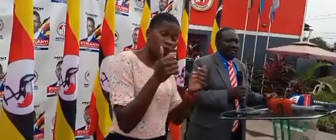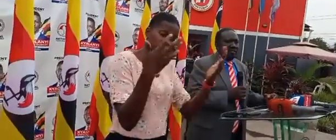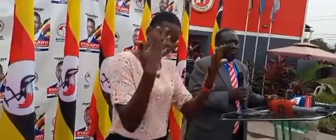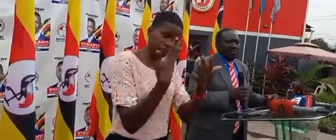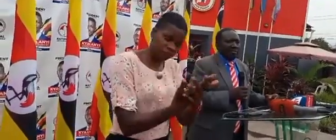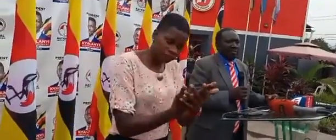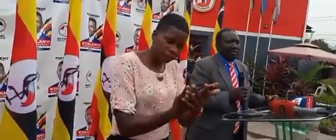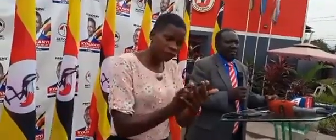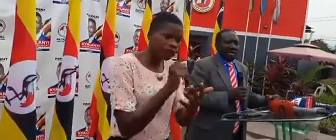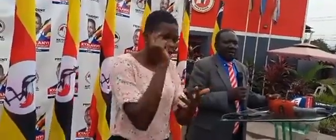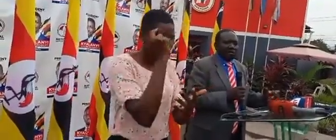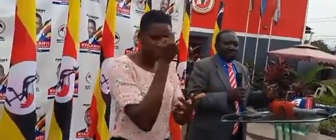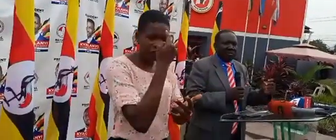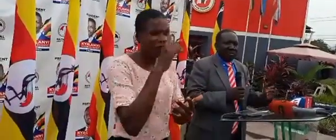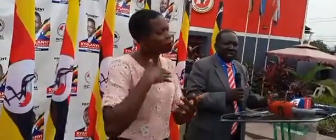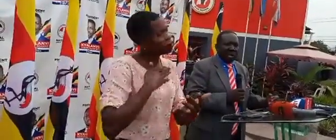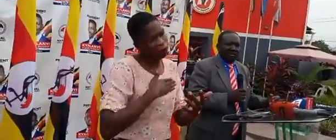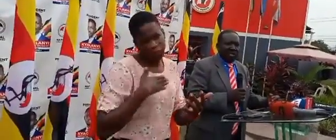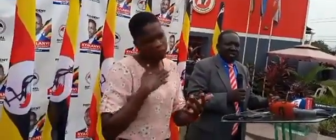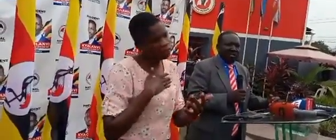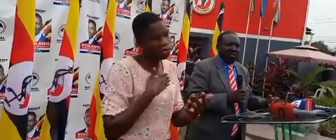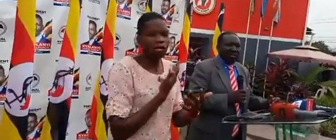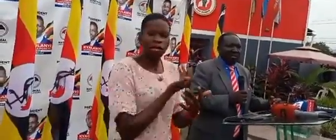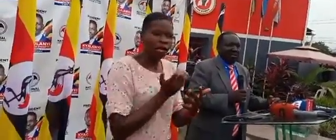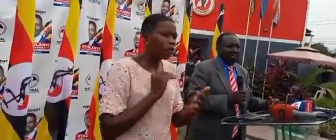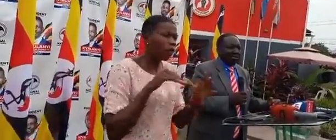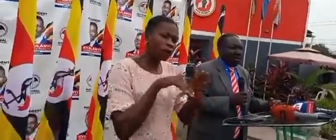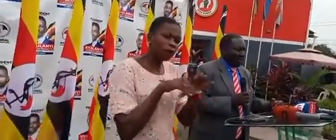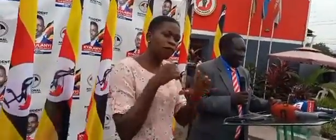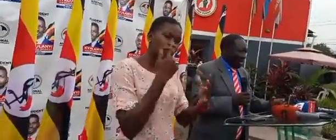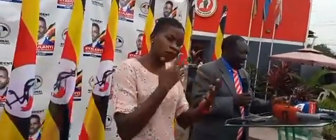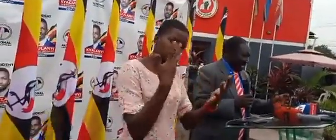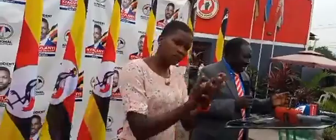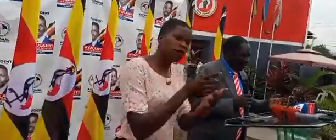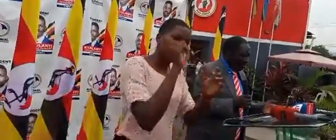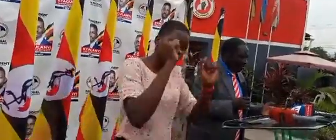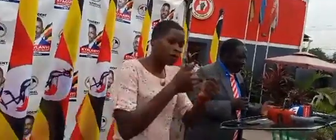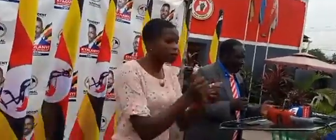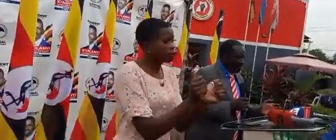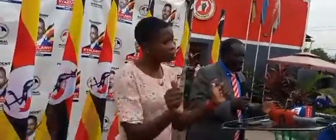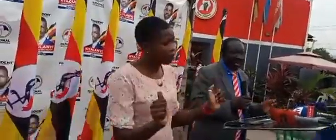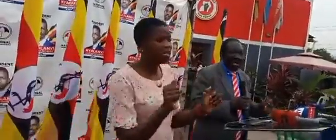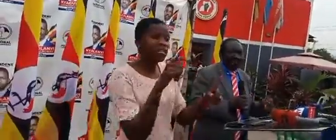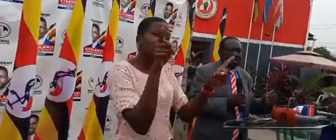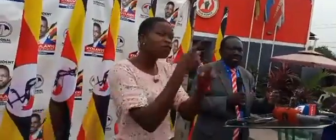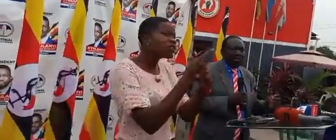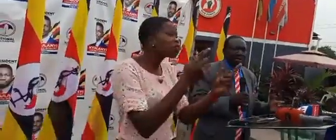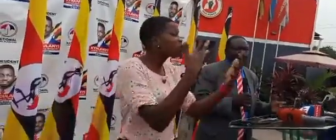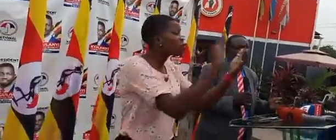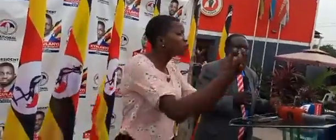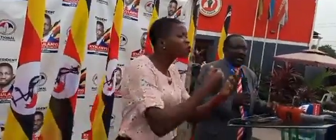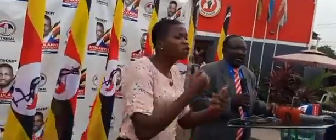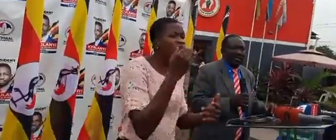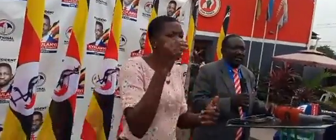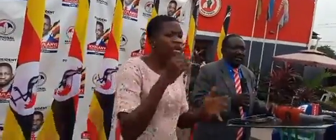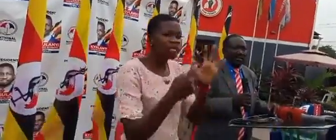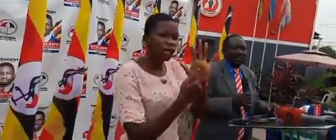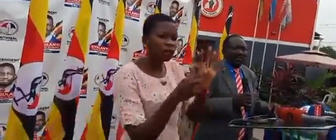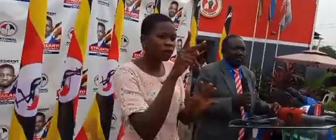gavumenti ete abantu baffe abali mu magomero agatali kamu wali agamanyiddwa nga